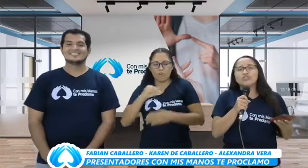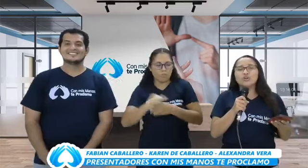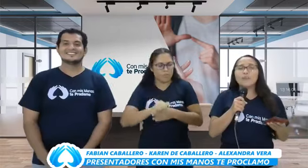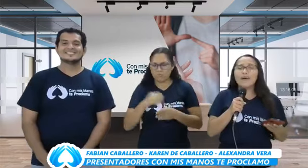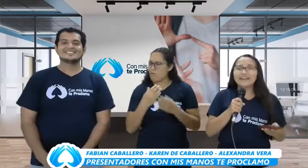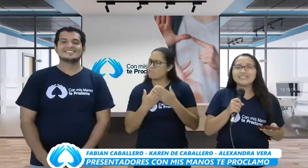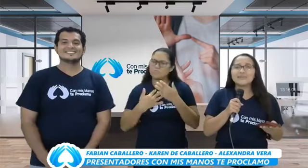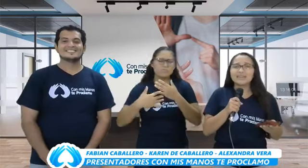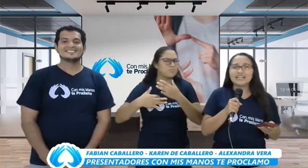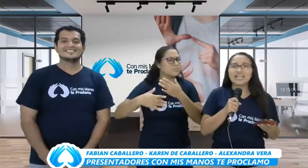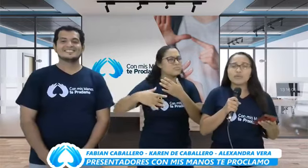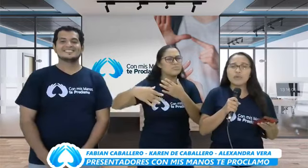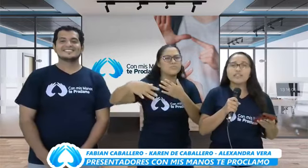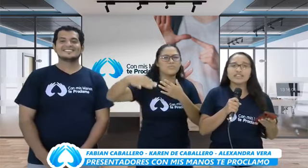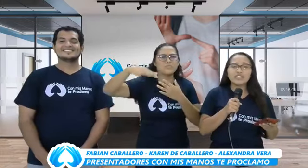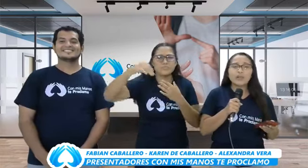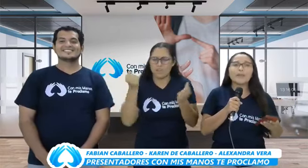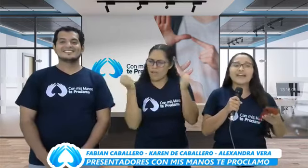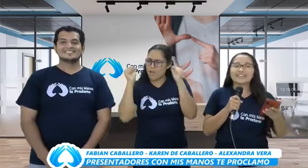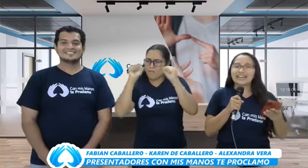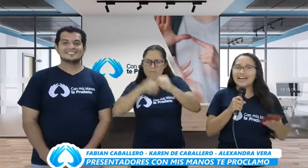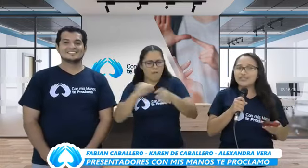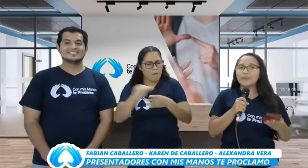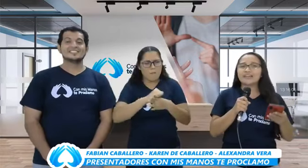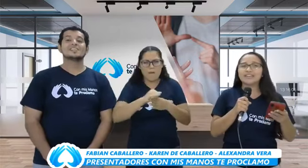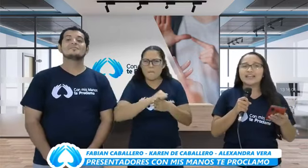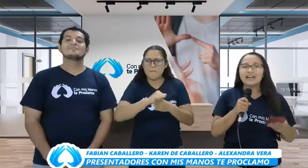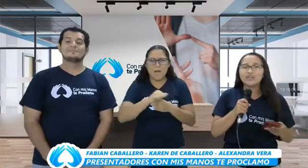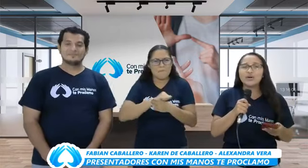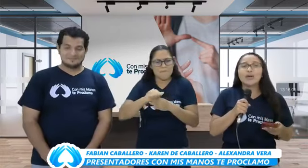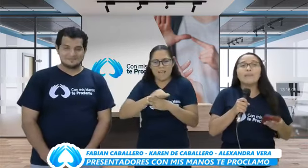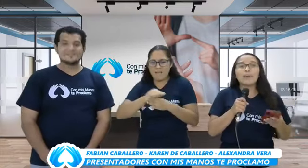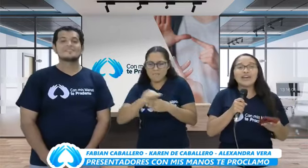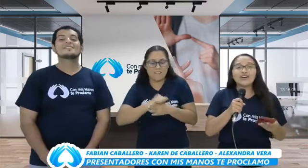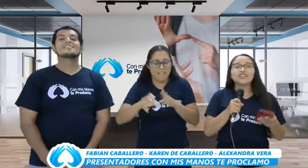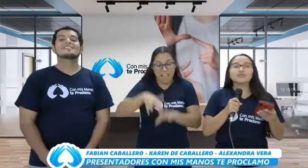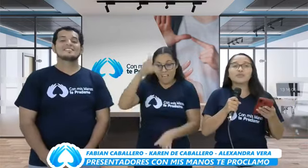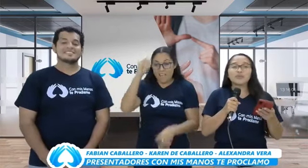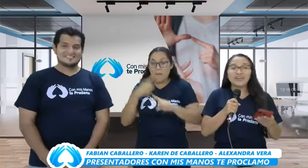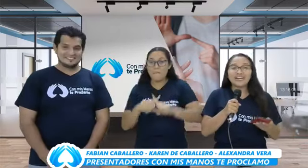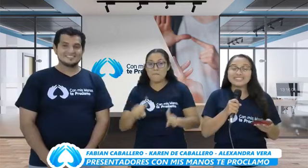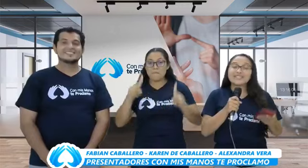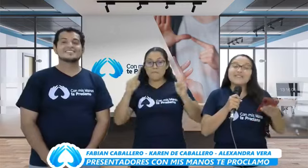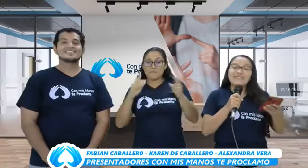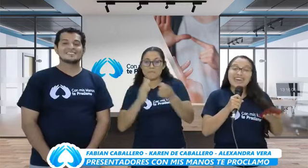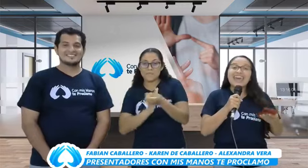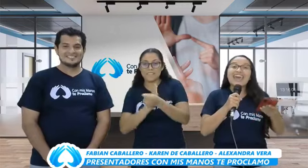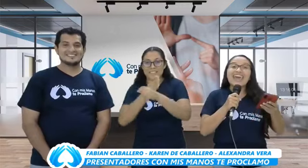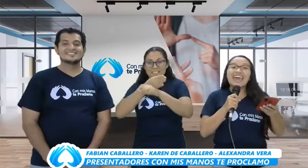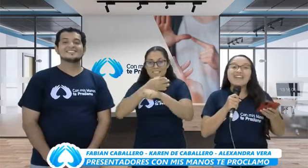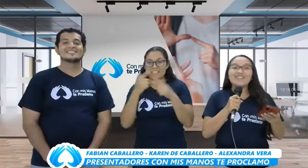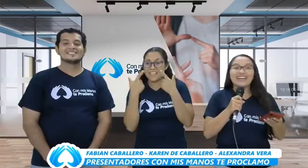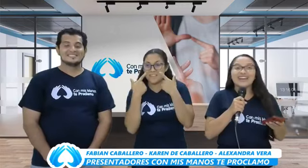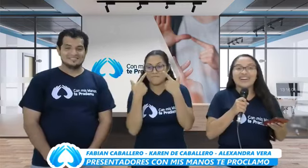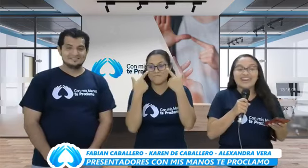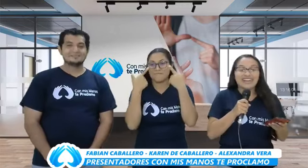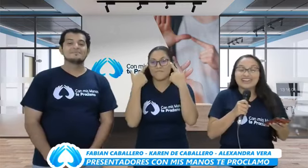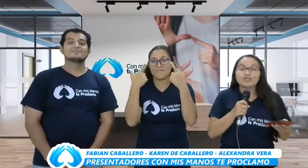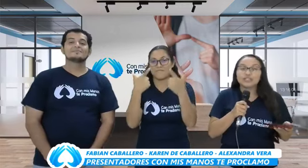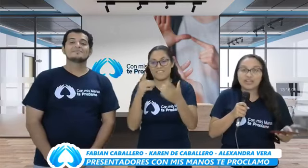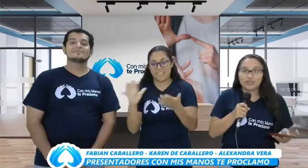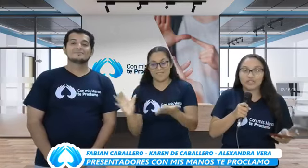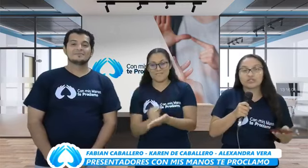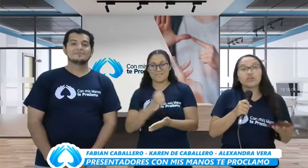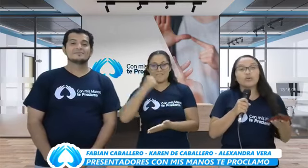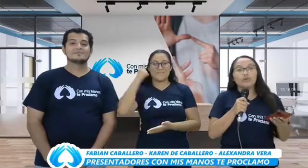sino son varias semanas que hemos venido practicando, pero después se ve